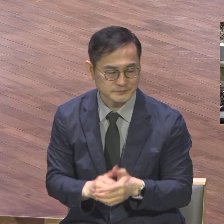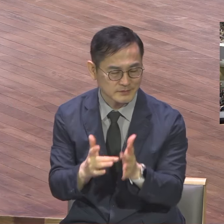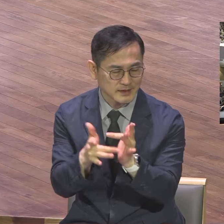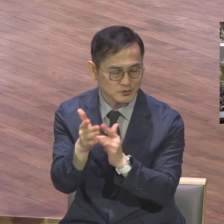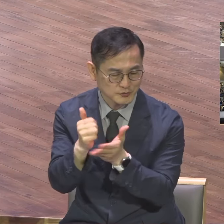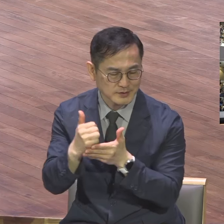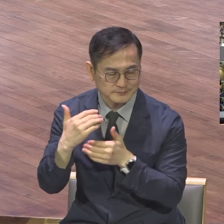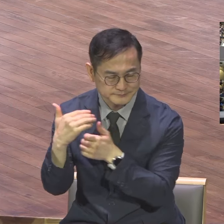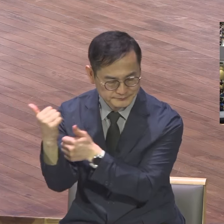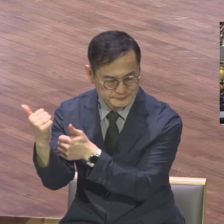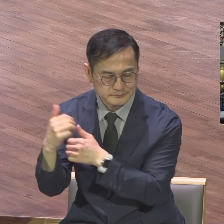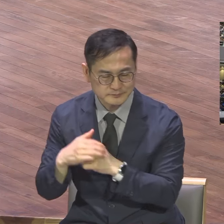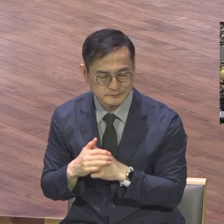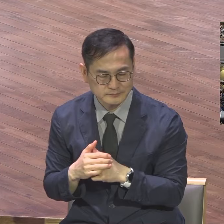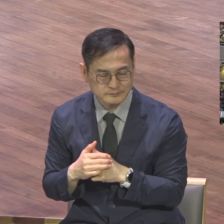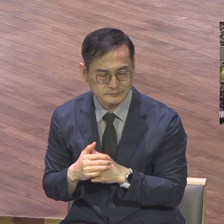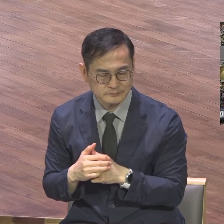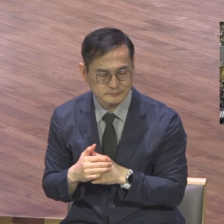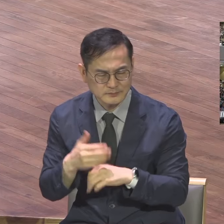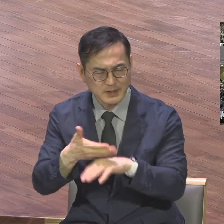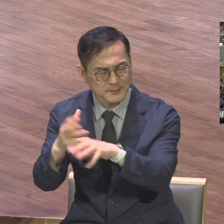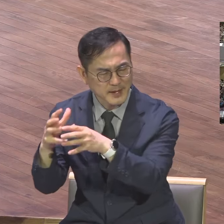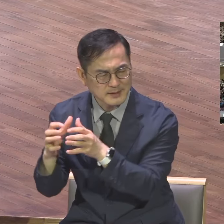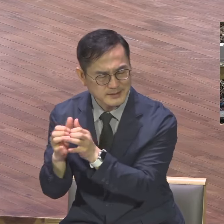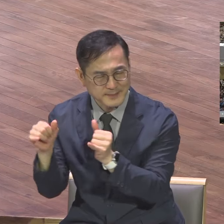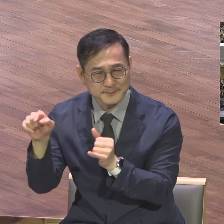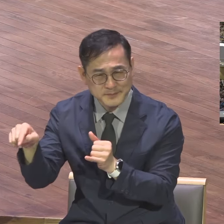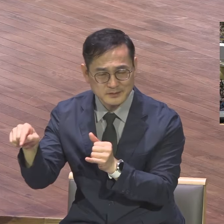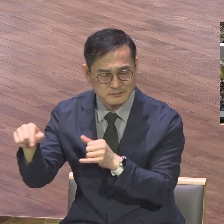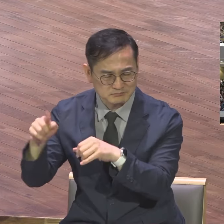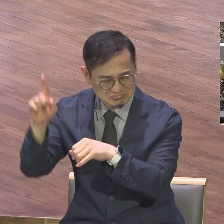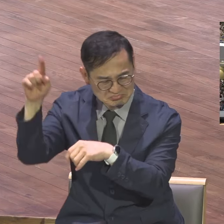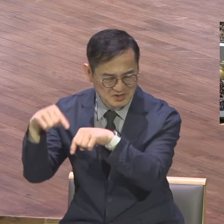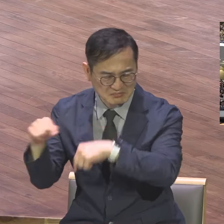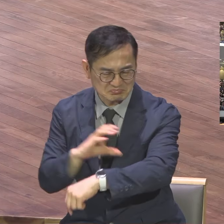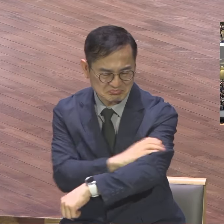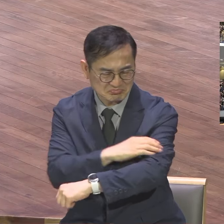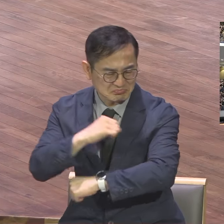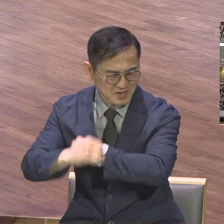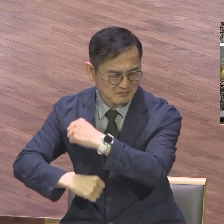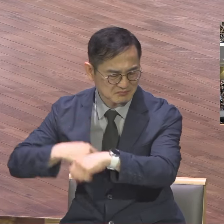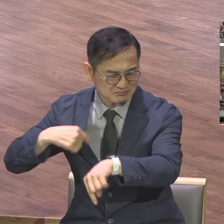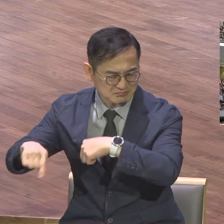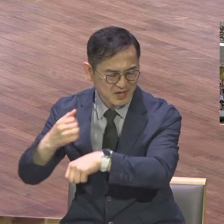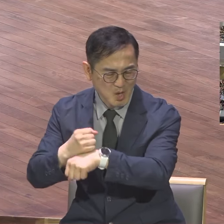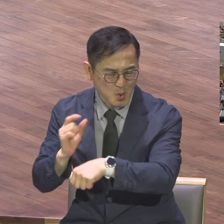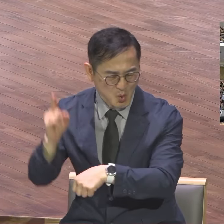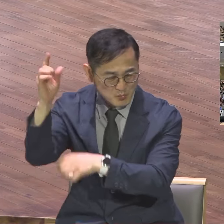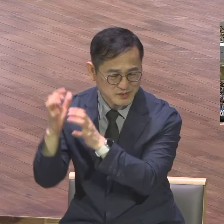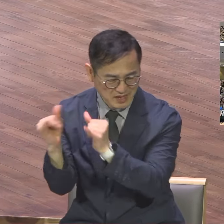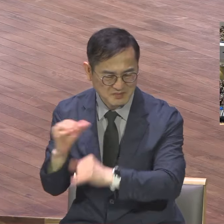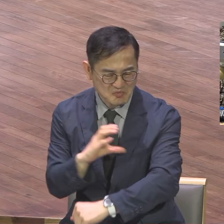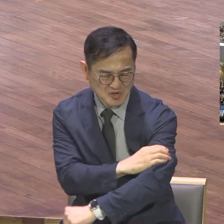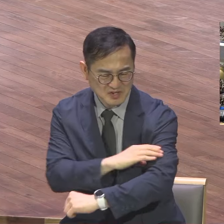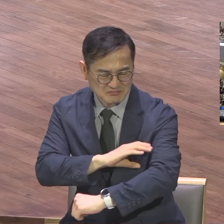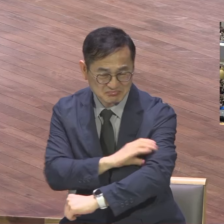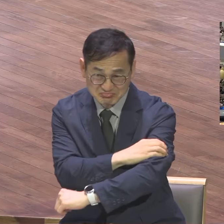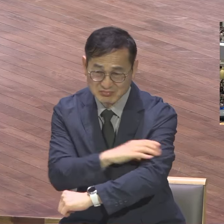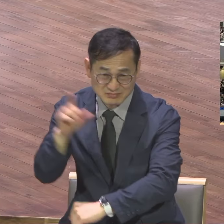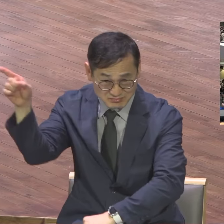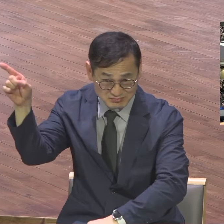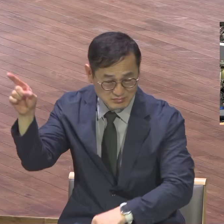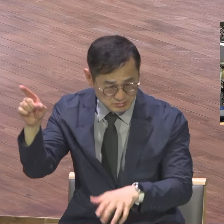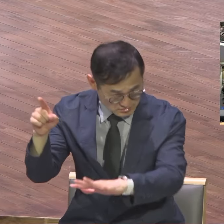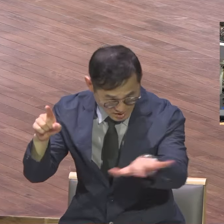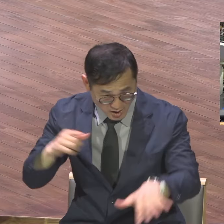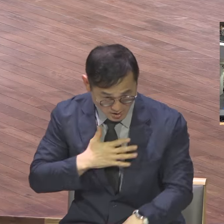예수께서 불러다가 이르시되 이방인의 집권자들이 그들을 임의로 주관하고 그 고관들이 그들에게 권세를 부리는 줄을